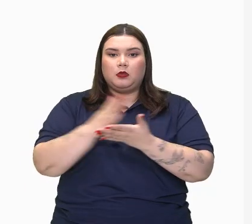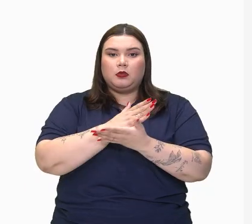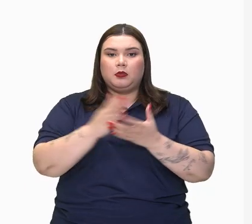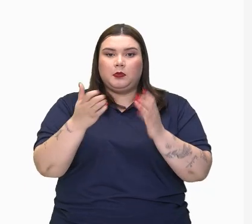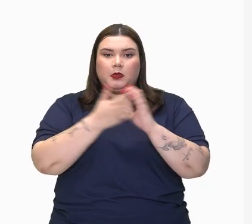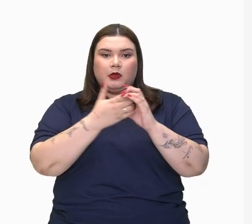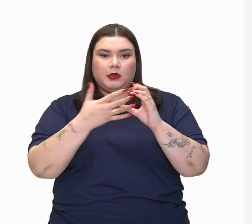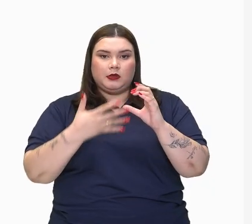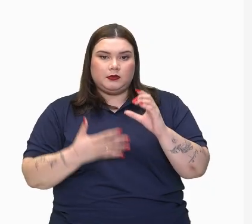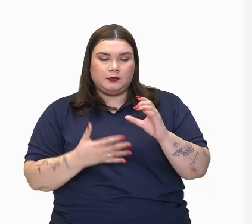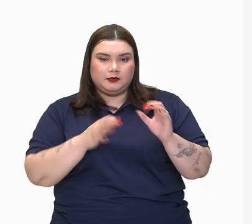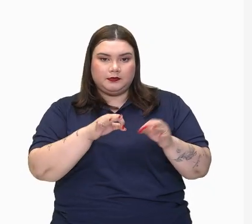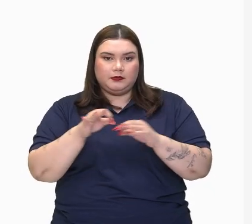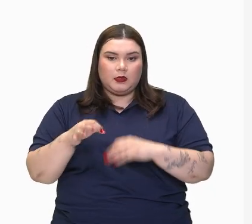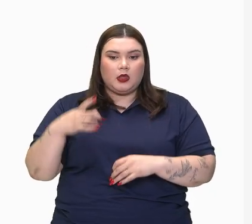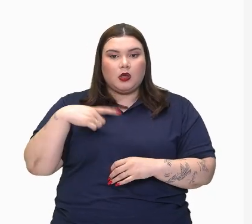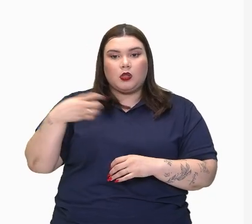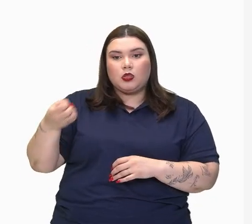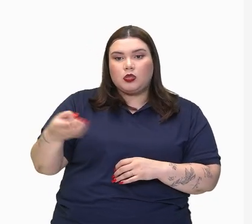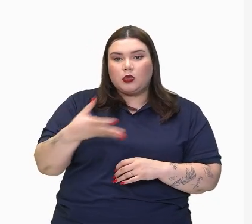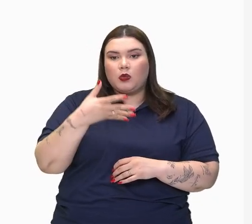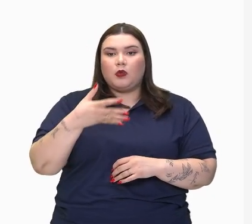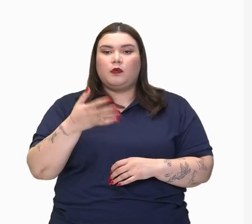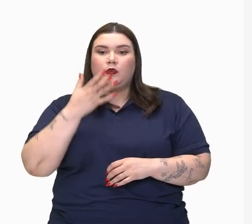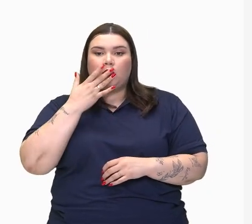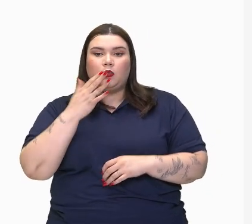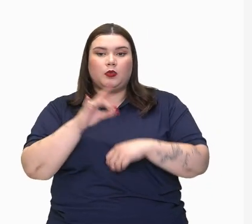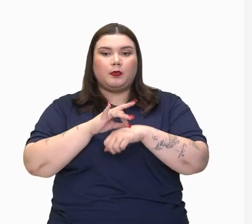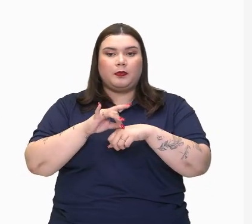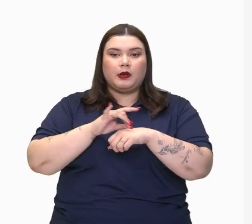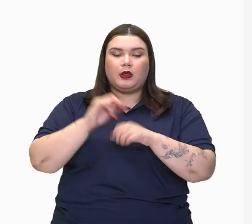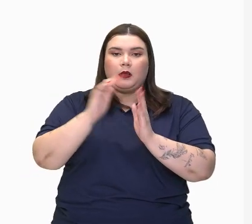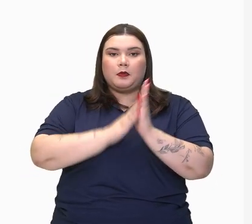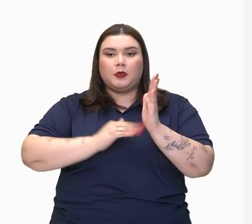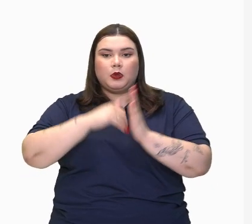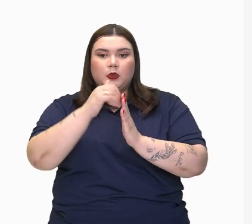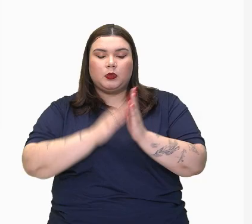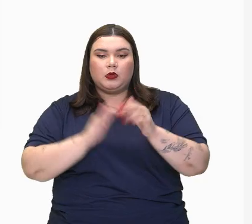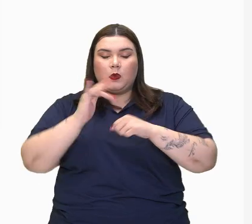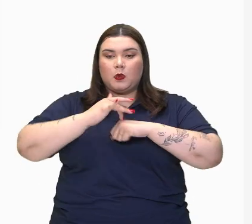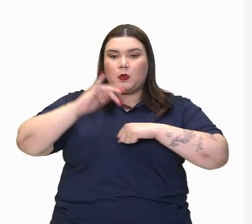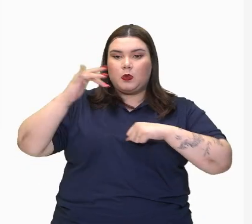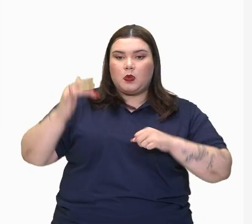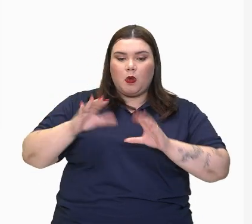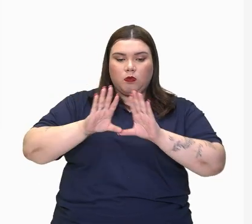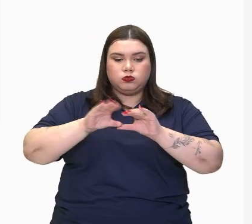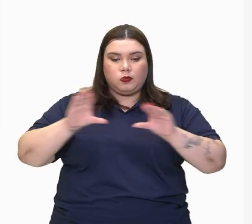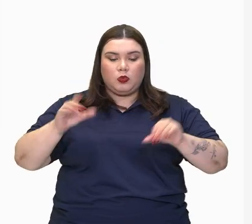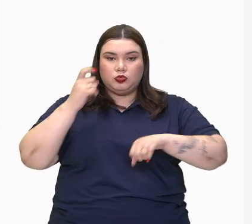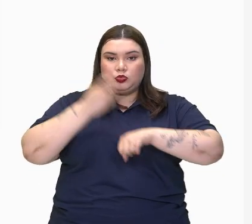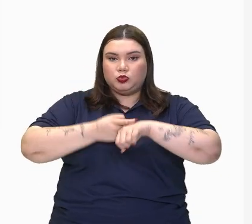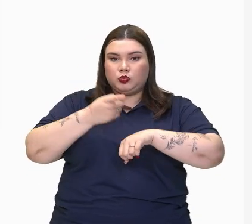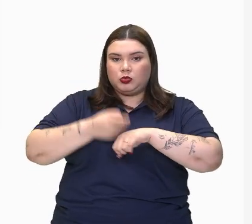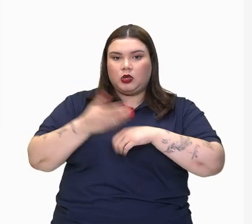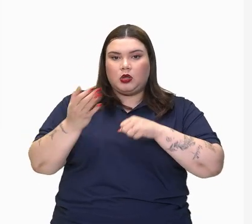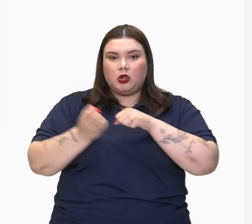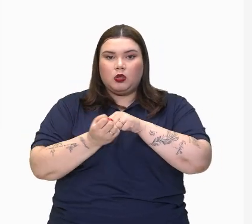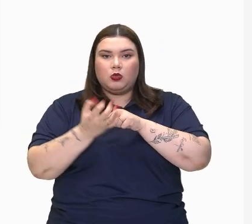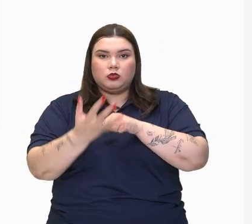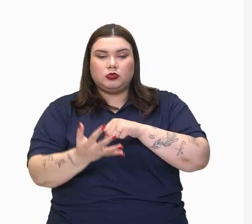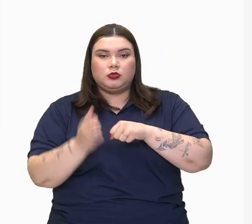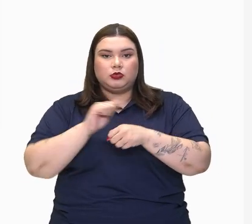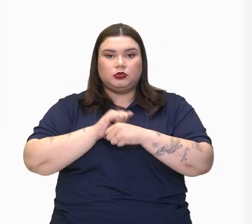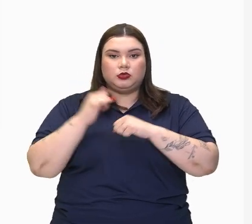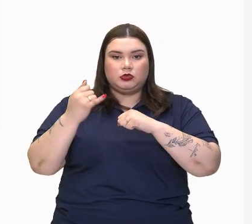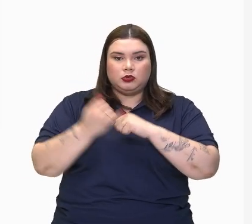aí. Ela está novinha, ela é preta, a pintura é metálica, o assento é de couro, nós temos aí uma locução adjetiva, e